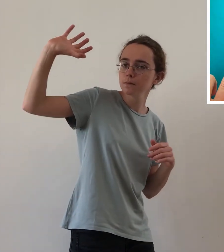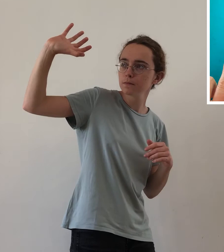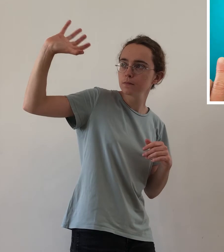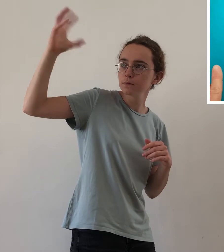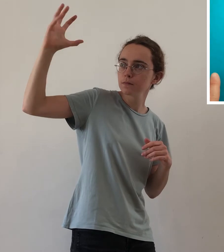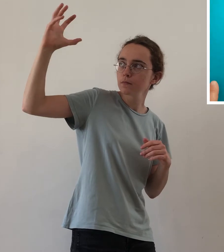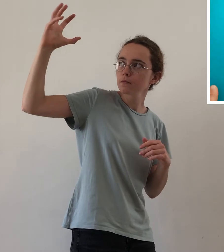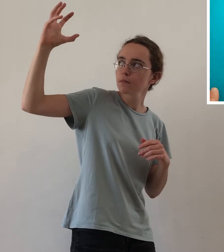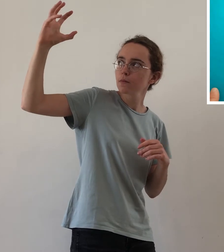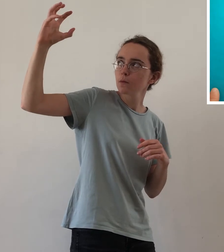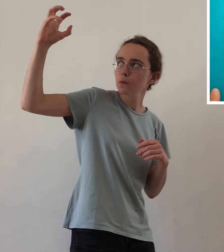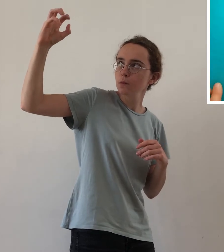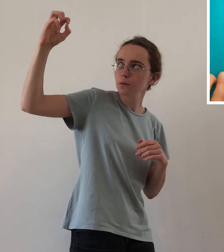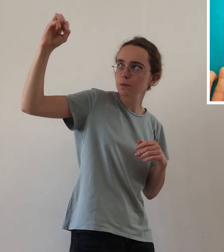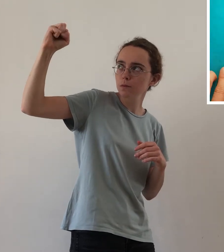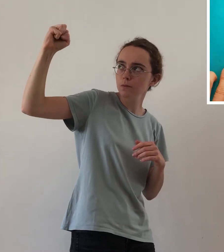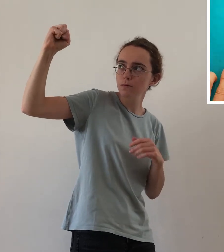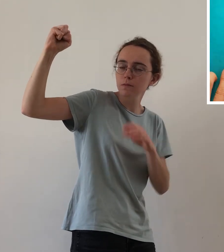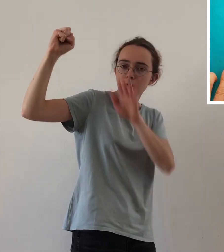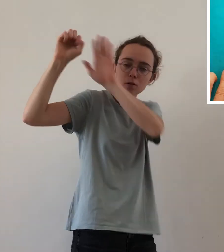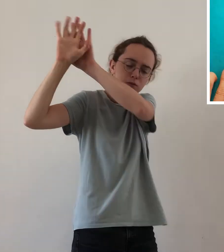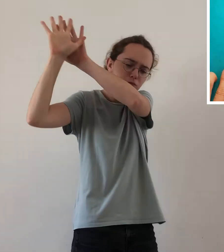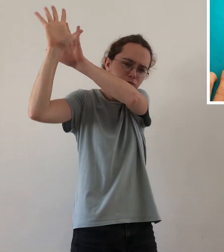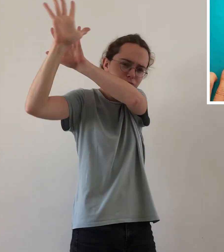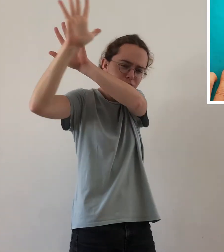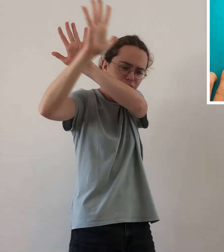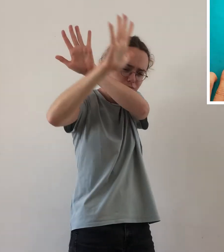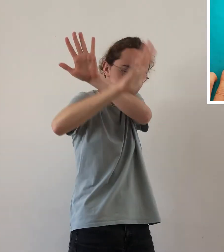Une ombre vient d'éteindre le soleil.